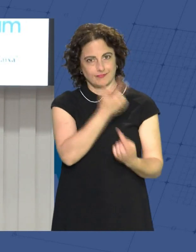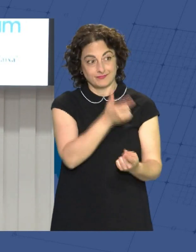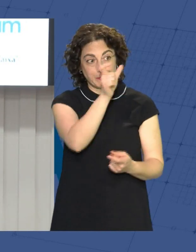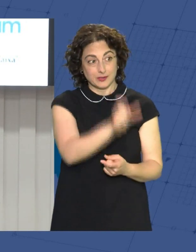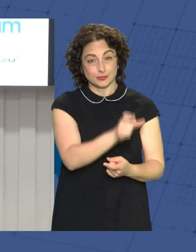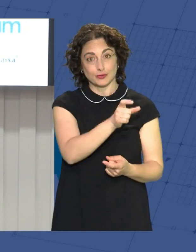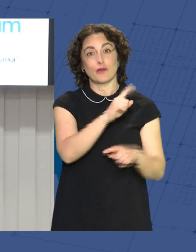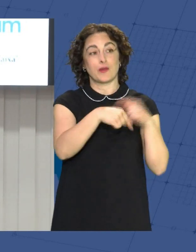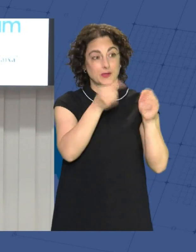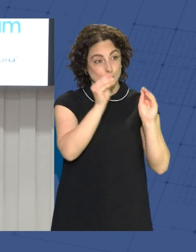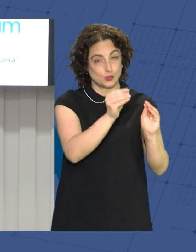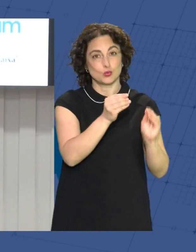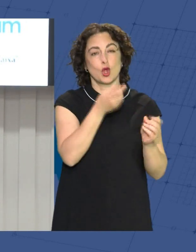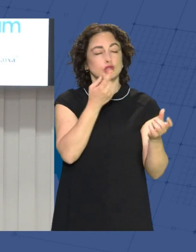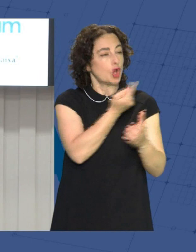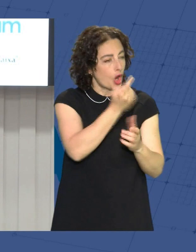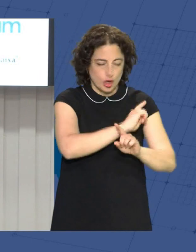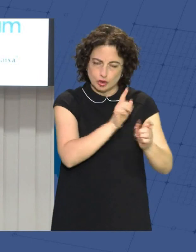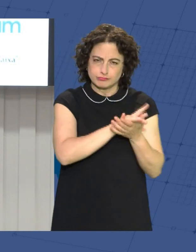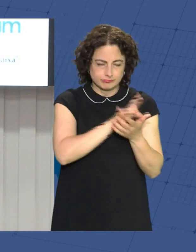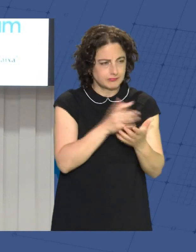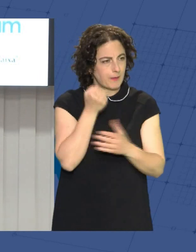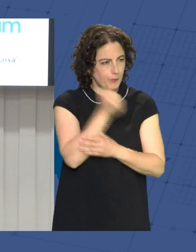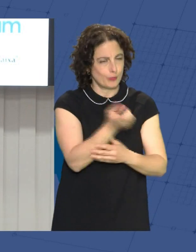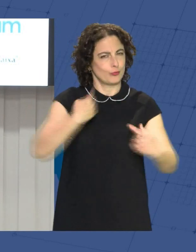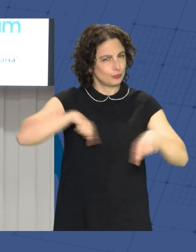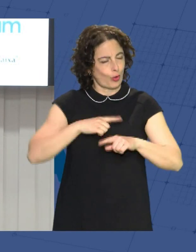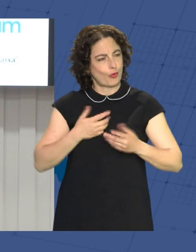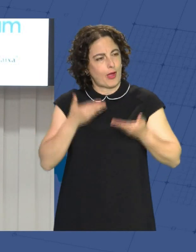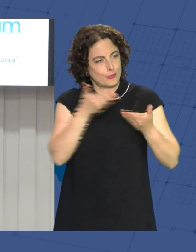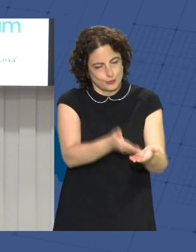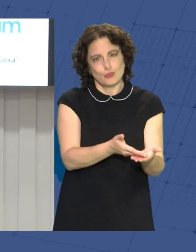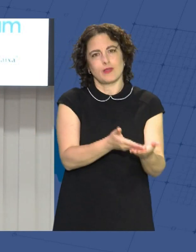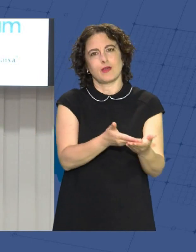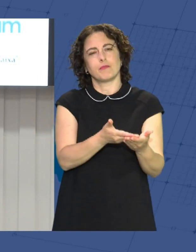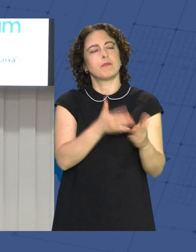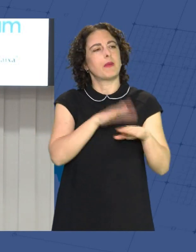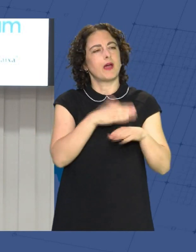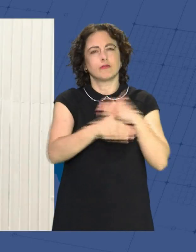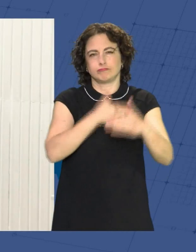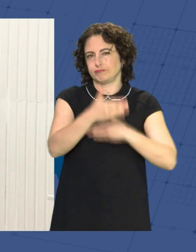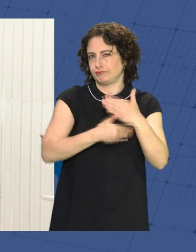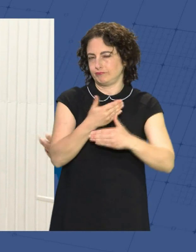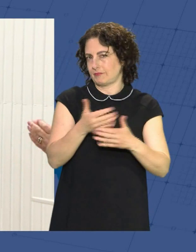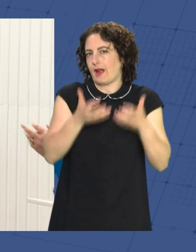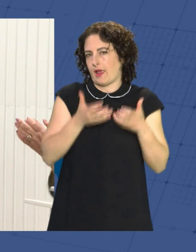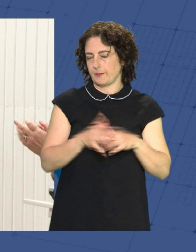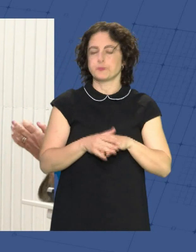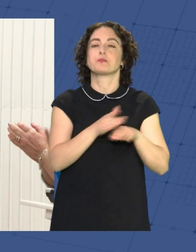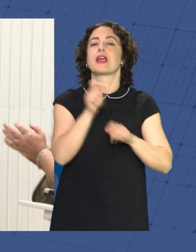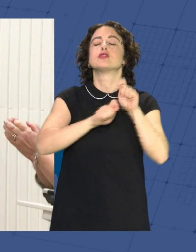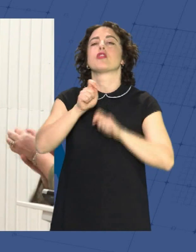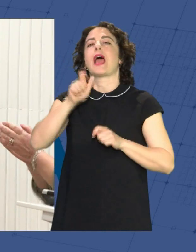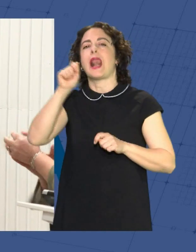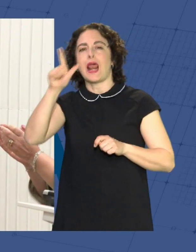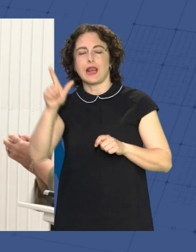persona y a su familia que no estáis solos, que aquí estamos todos para ayudaros a vencer esta partida. Esta asociación, ALAL,